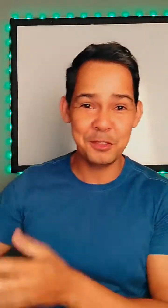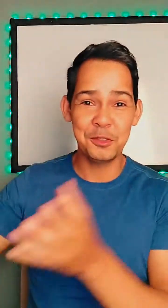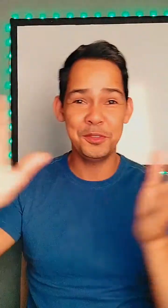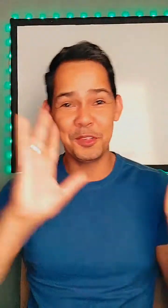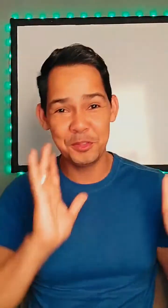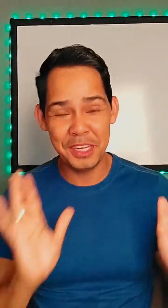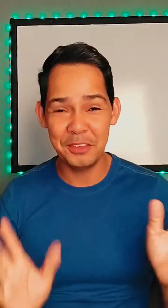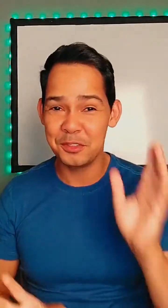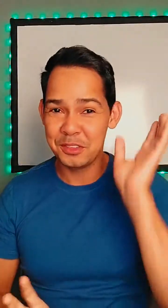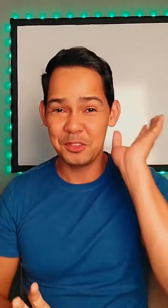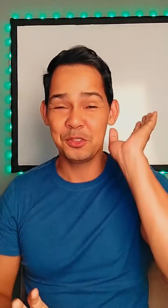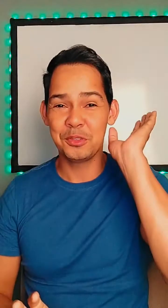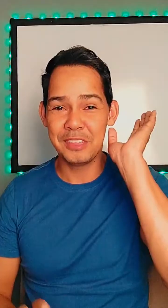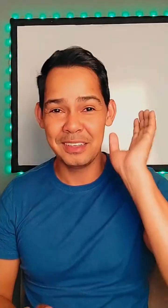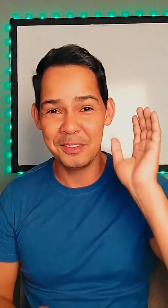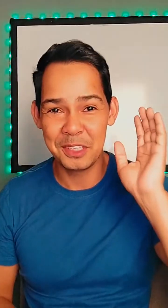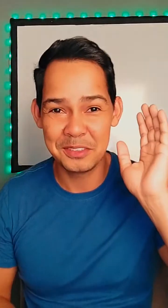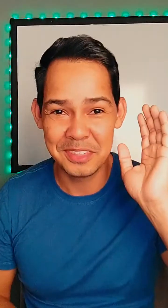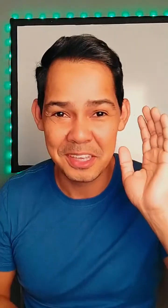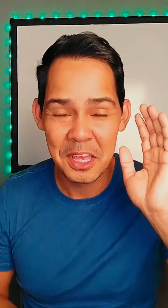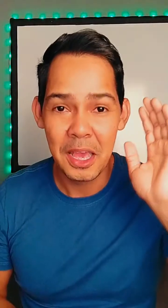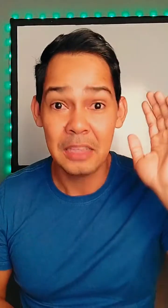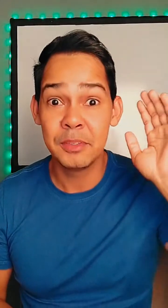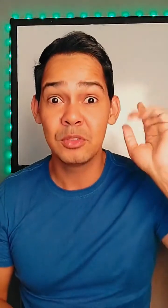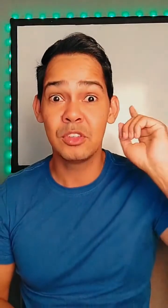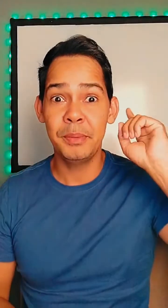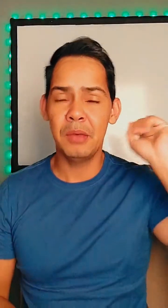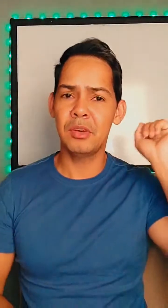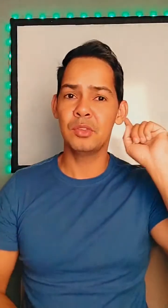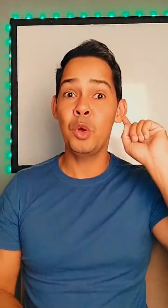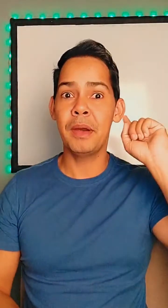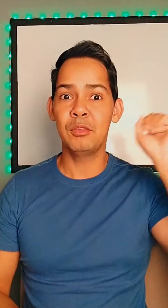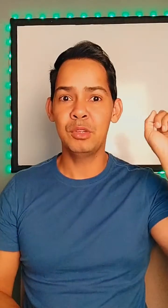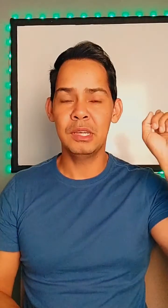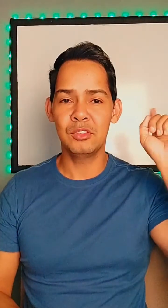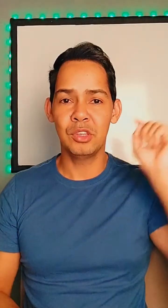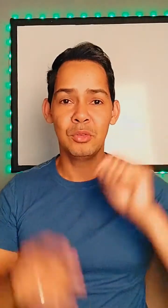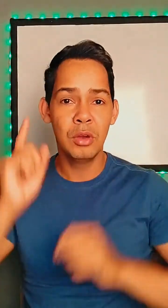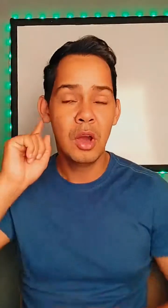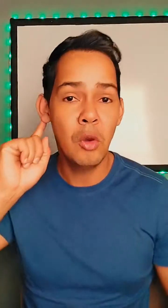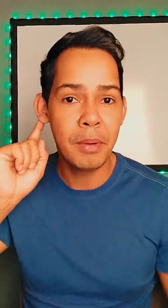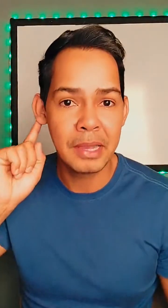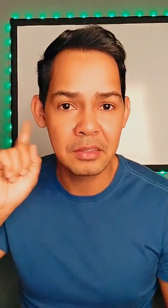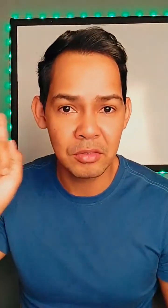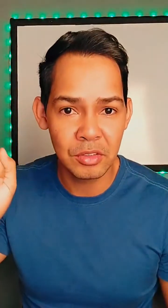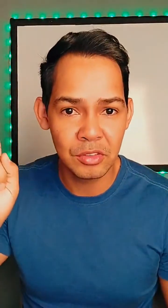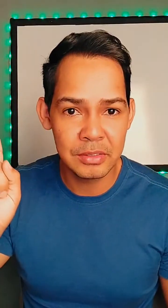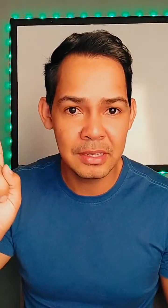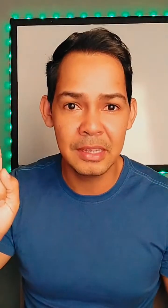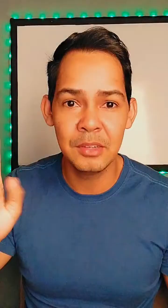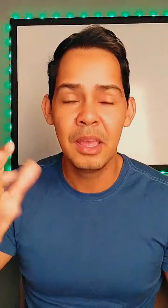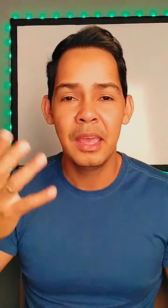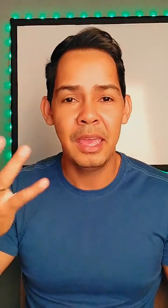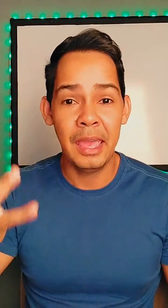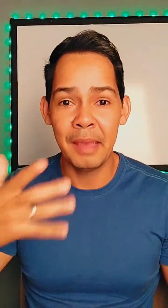voz diferentes. Às vezes a gente consegue reconhecer as pessoas só pela voz. Opa, fulano chegou. Opa, que essa voz é de ciclano.